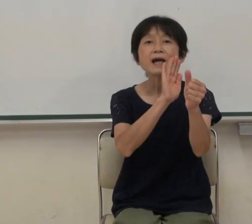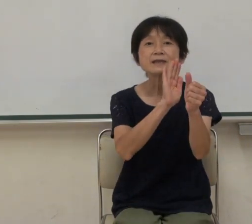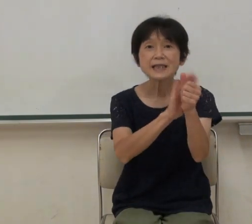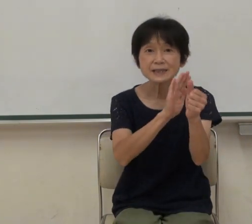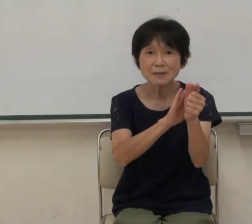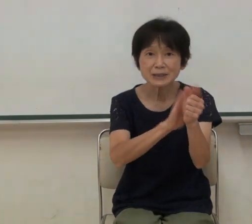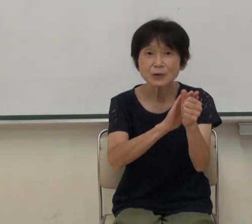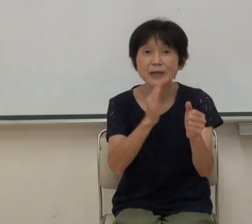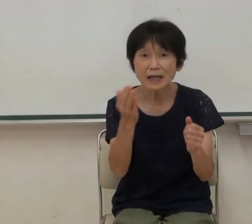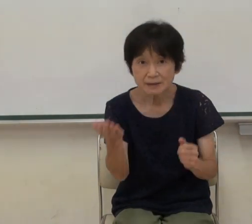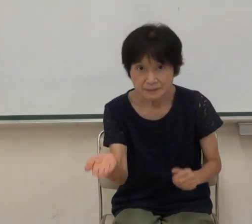助けましょうか？